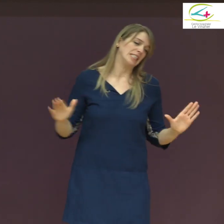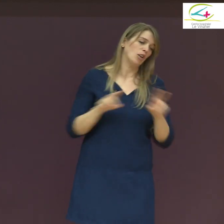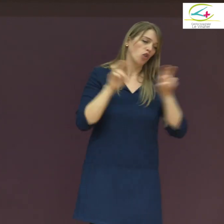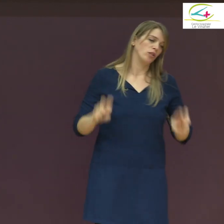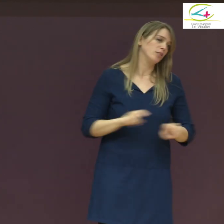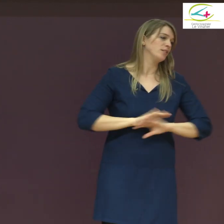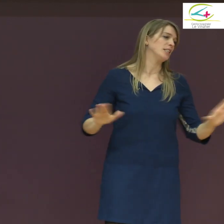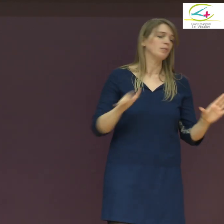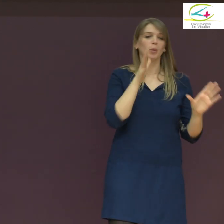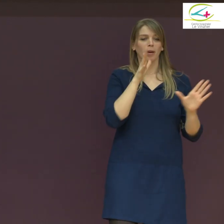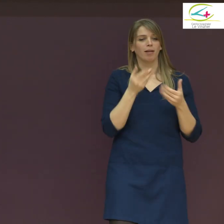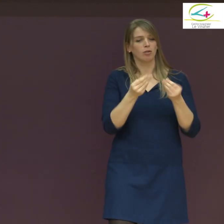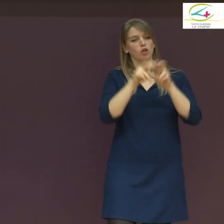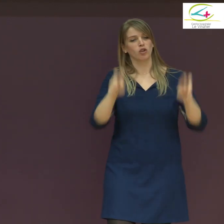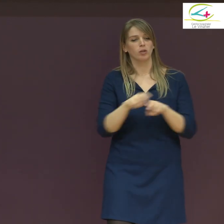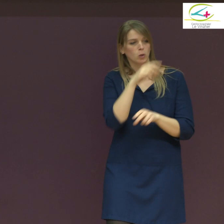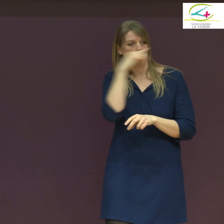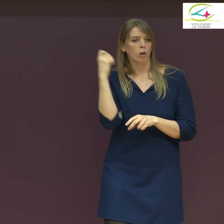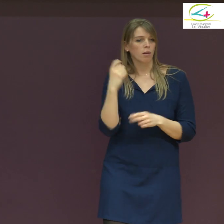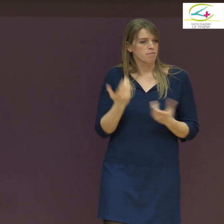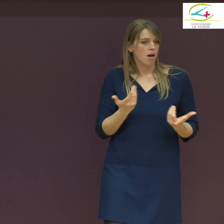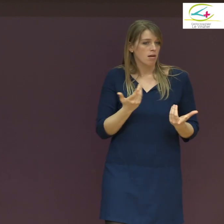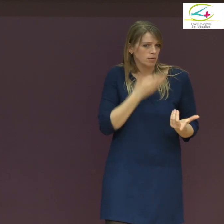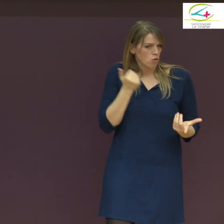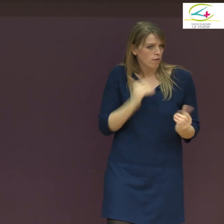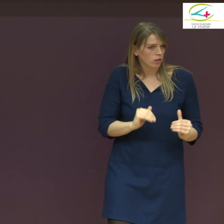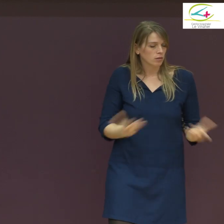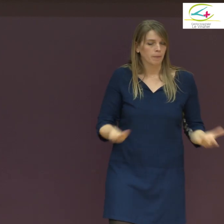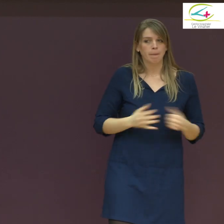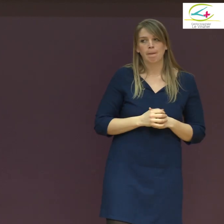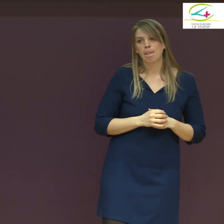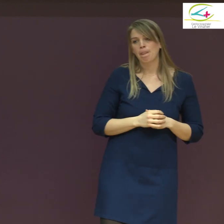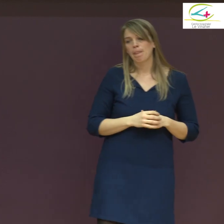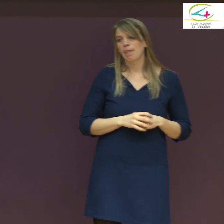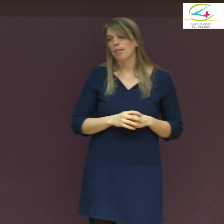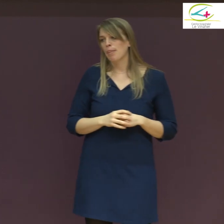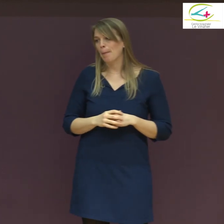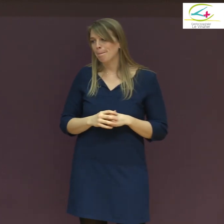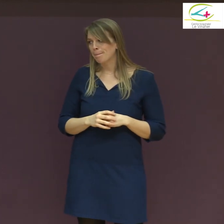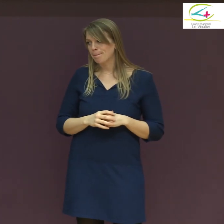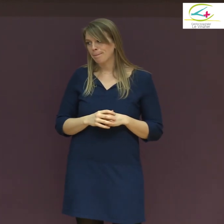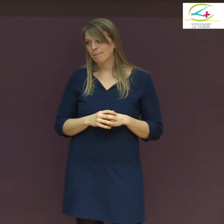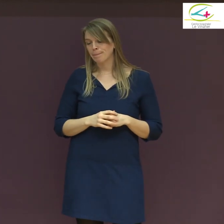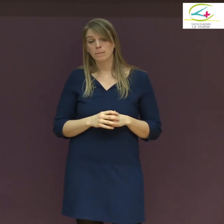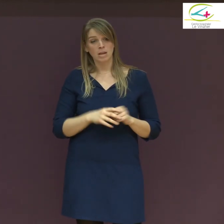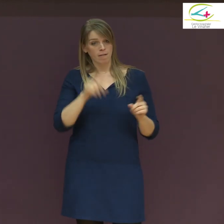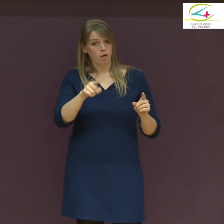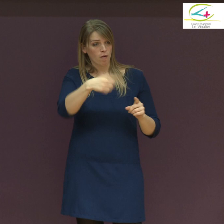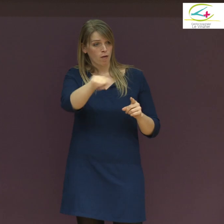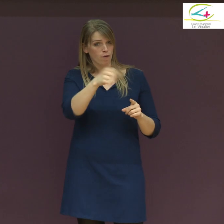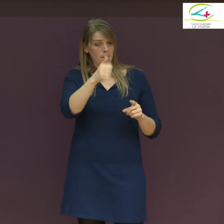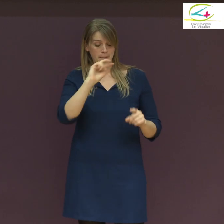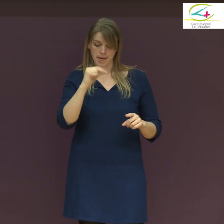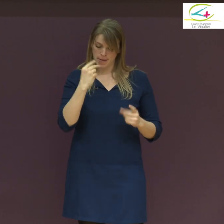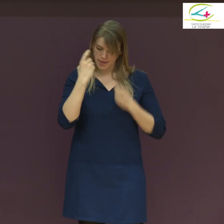fait. Ça c'est fait. Donc vous voyez, il y a cette... Et ça, c'est un vrai truc où il faut que vous rééduquiez